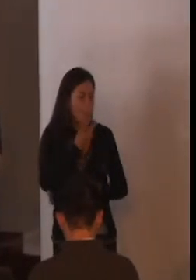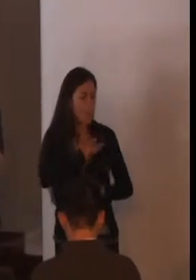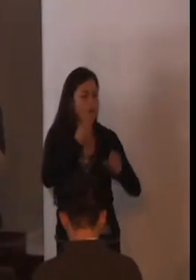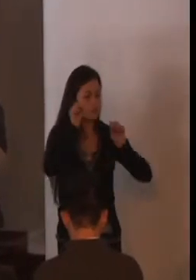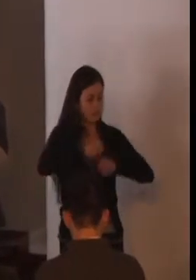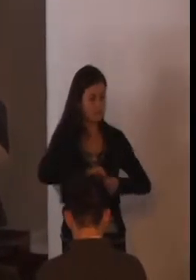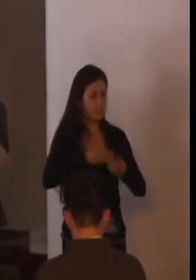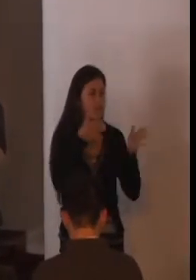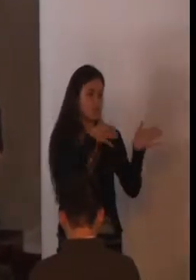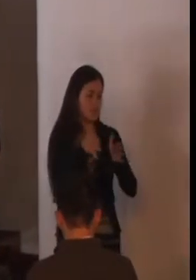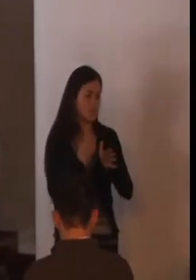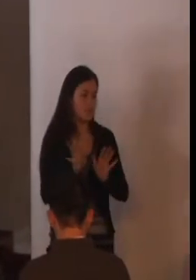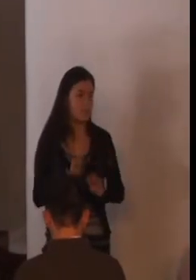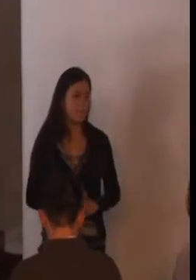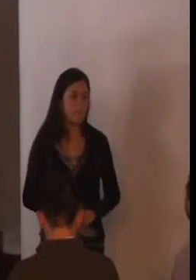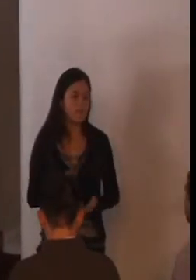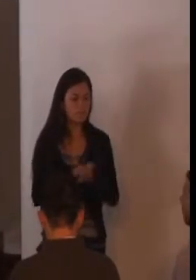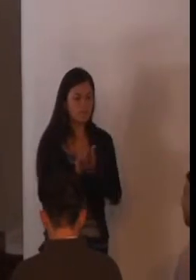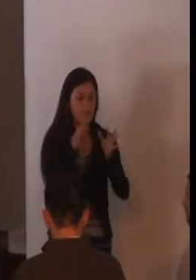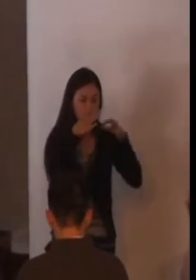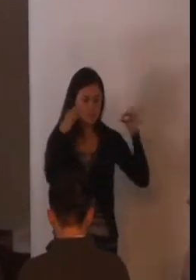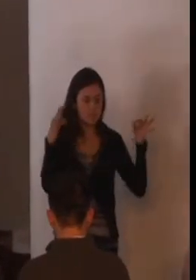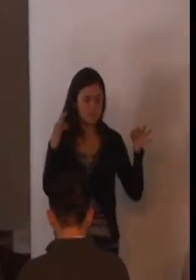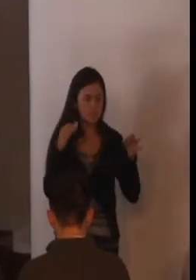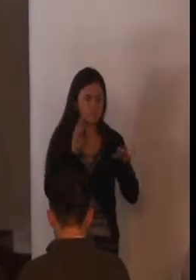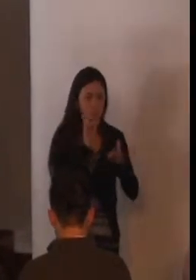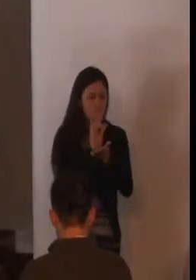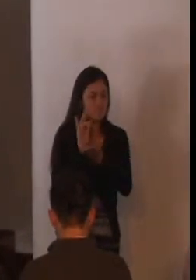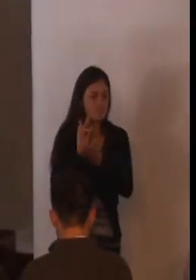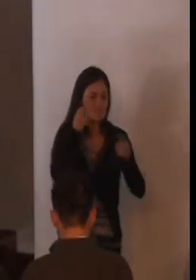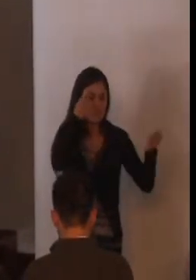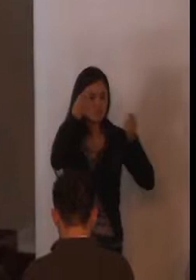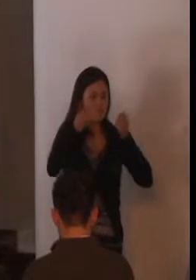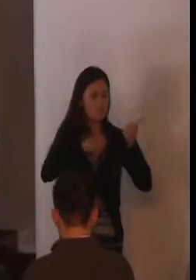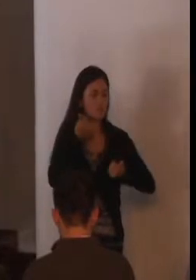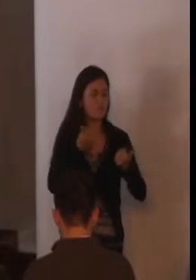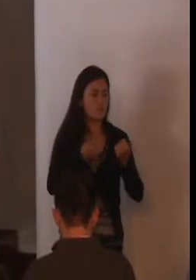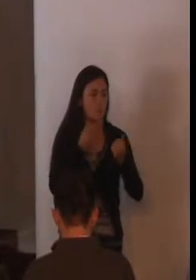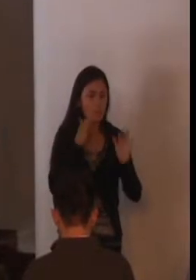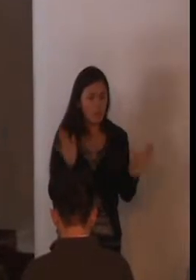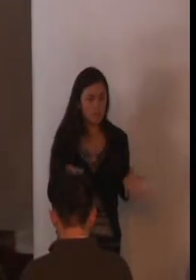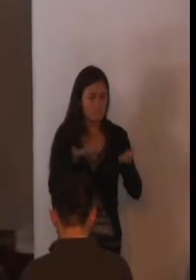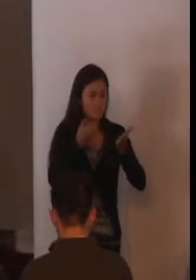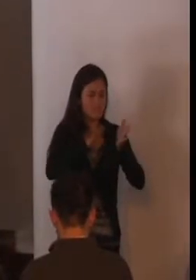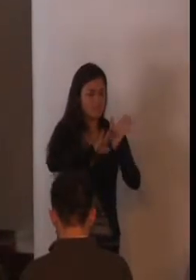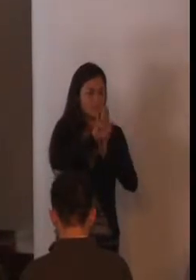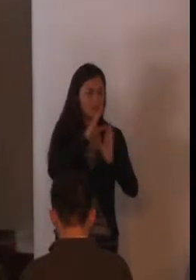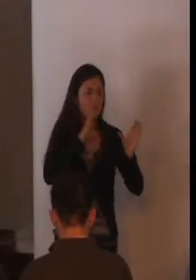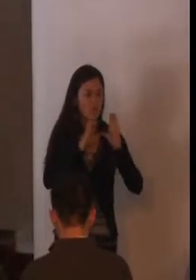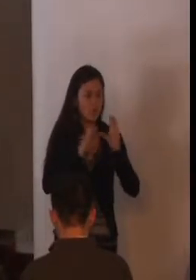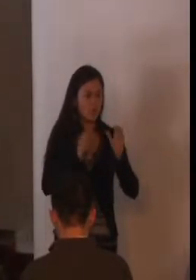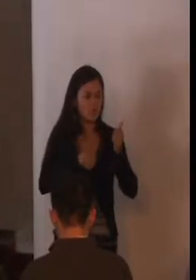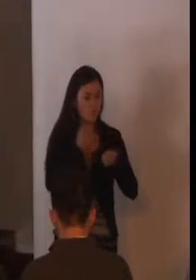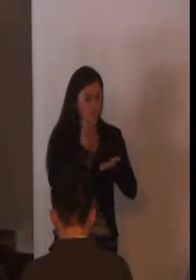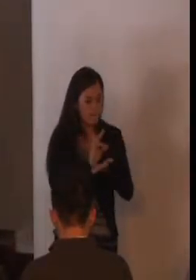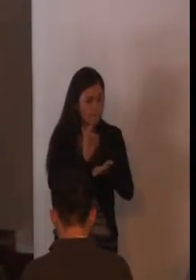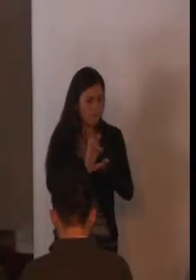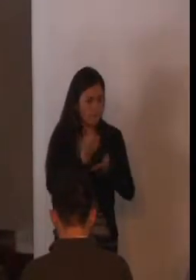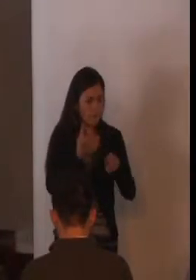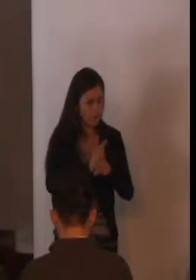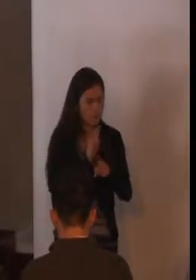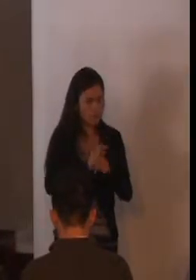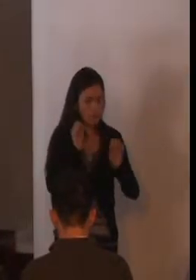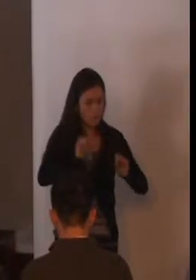familia. Entonces, uno de los métodos que utilizamos para aumentar la comunicación y favorecer